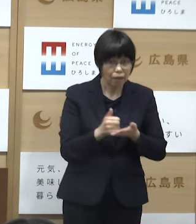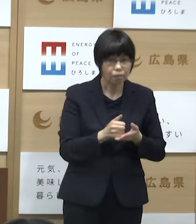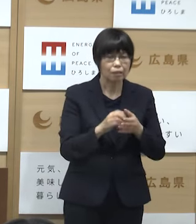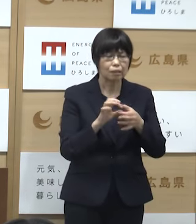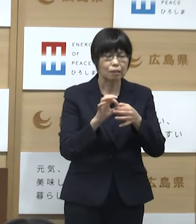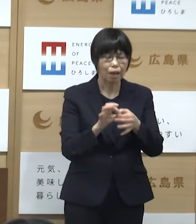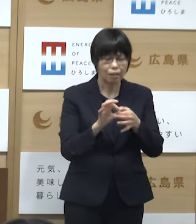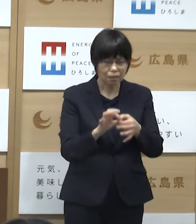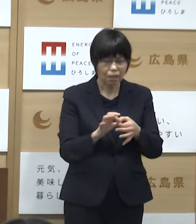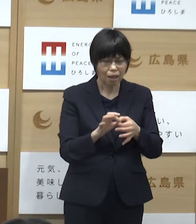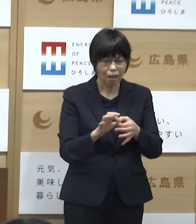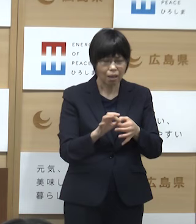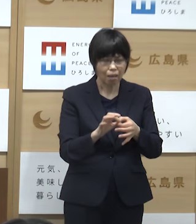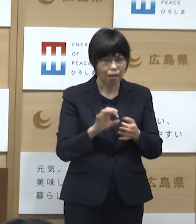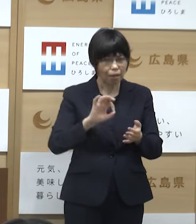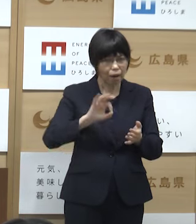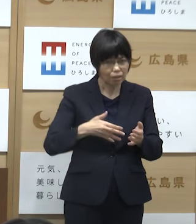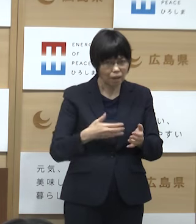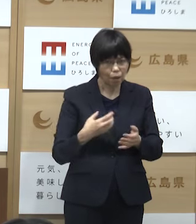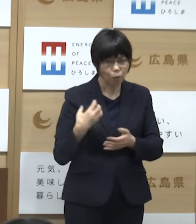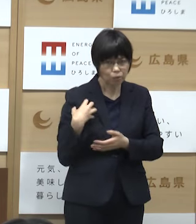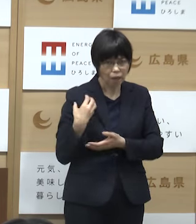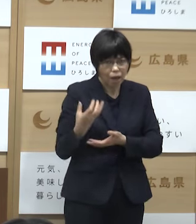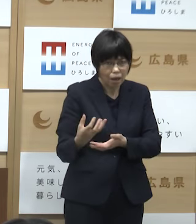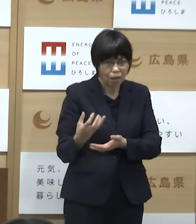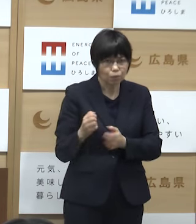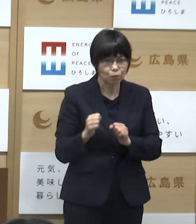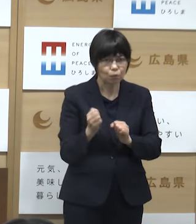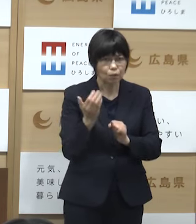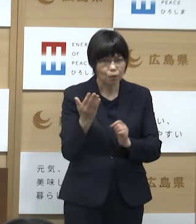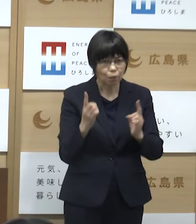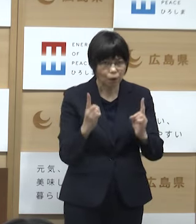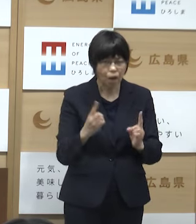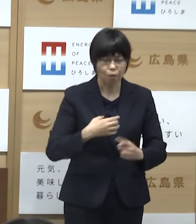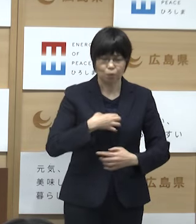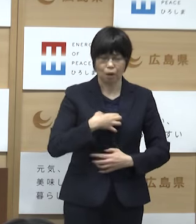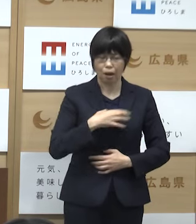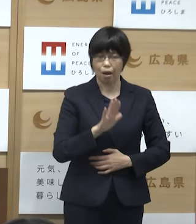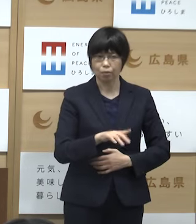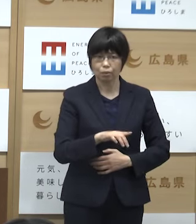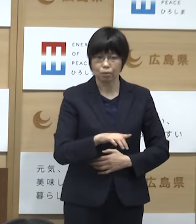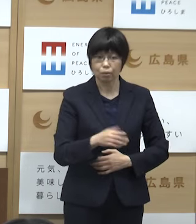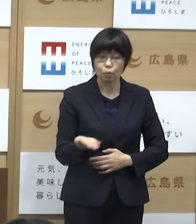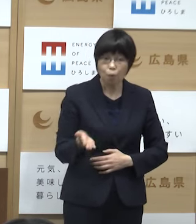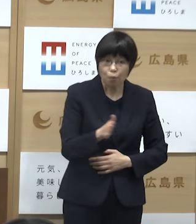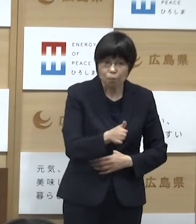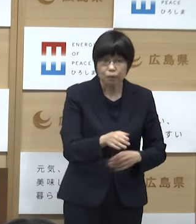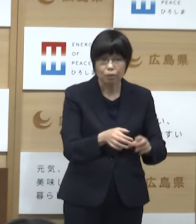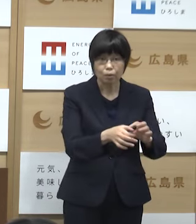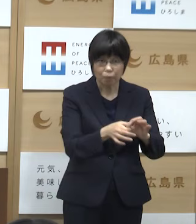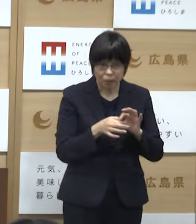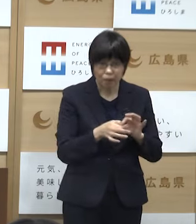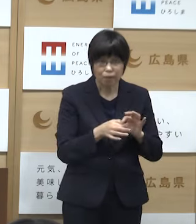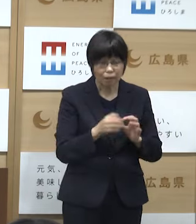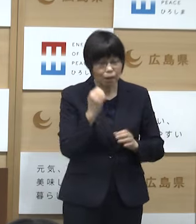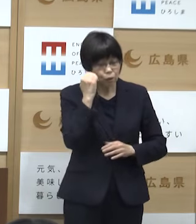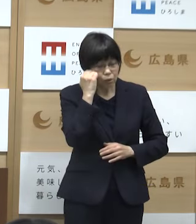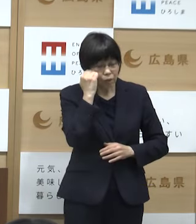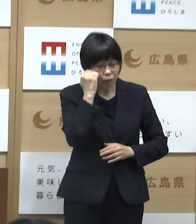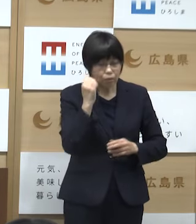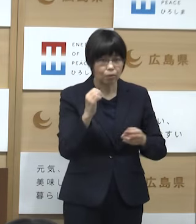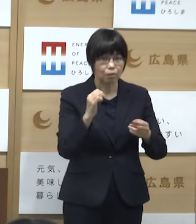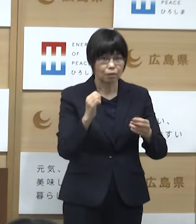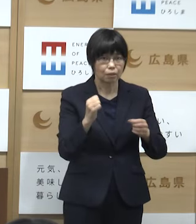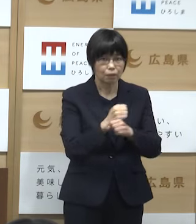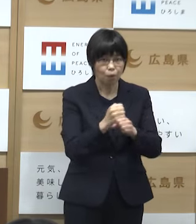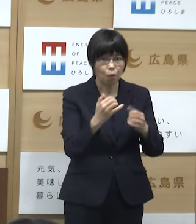感があるというような懸念であるとかですね、導入に伴って宿泊事業者に事